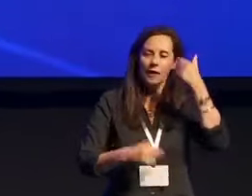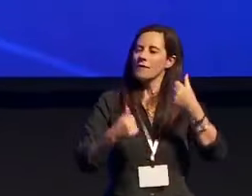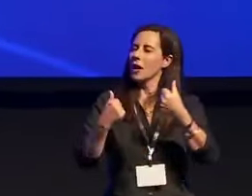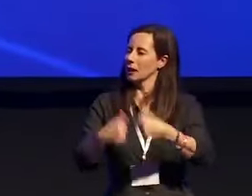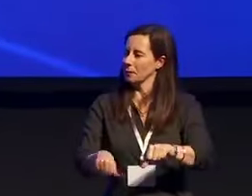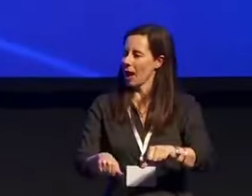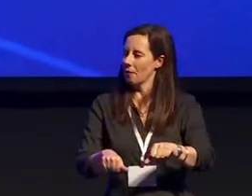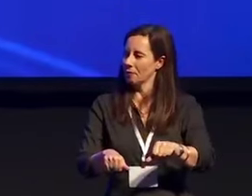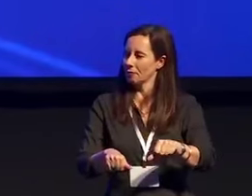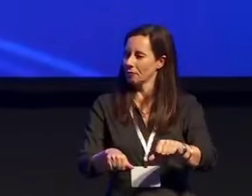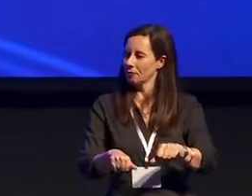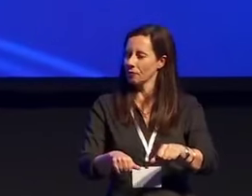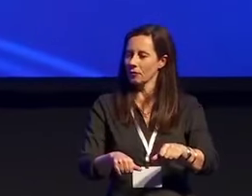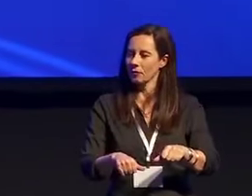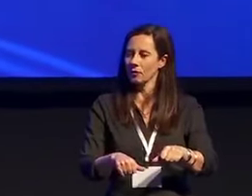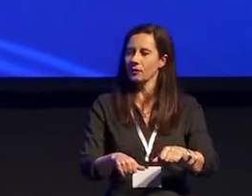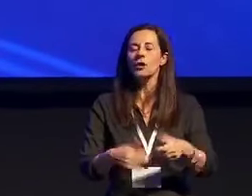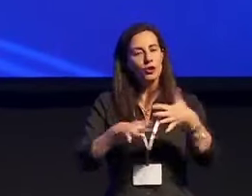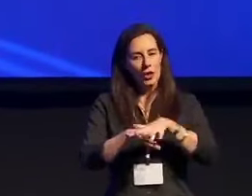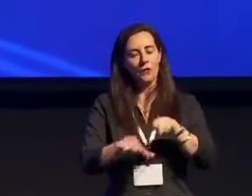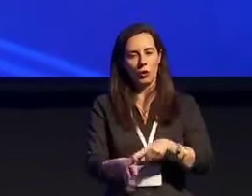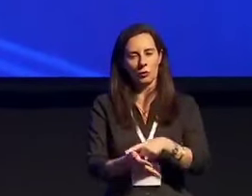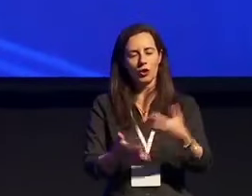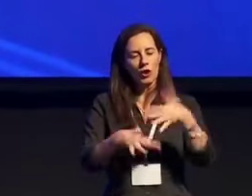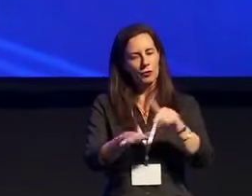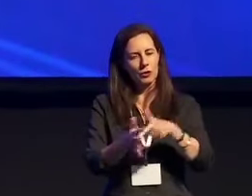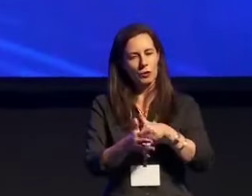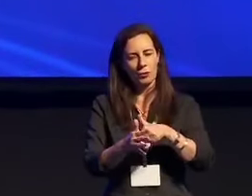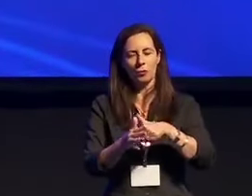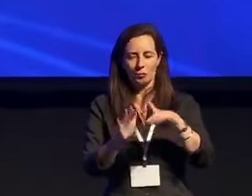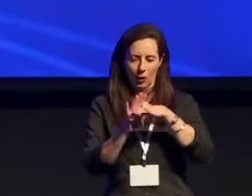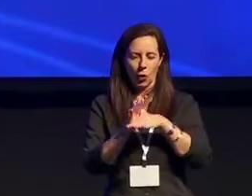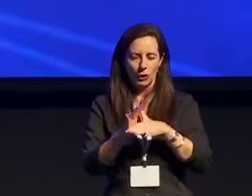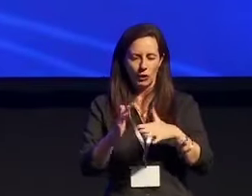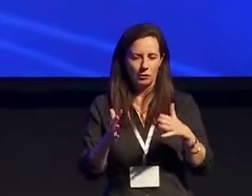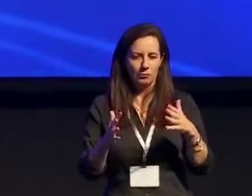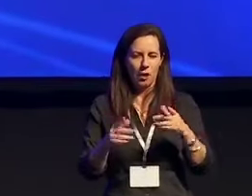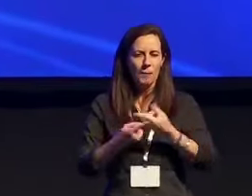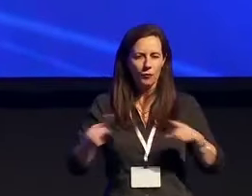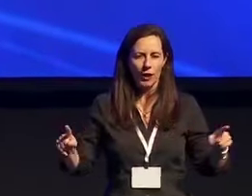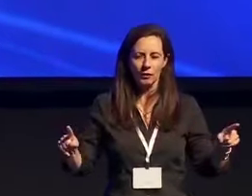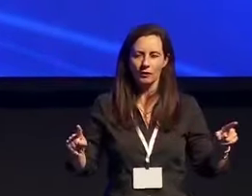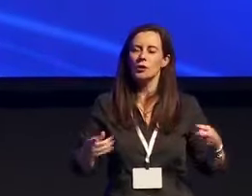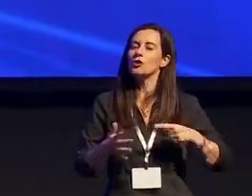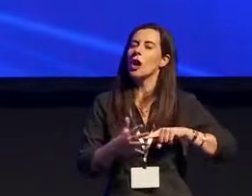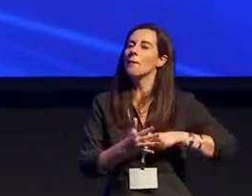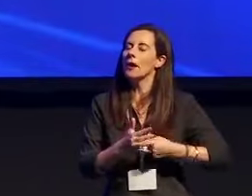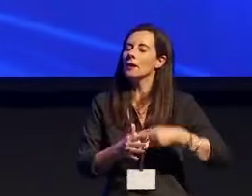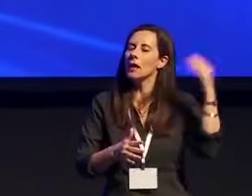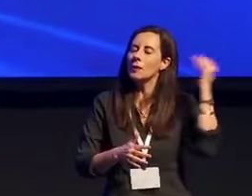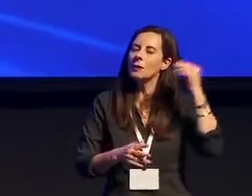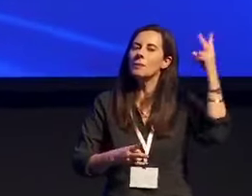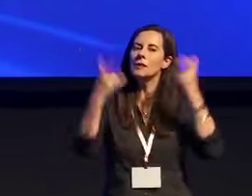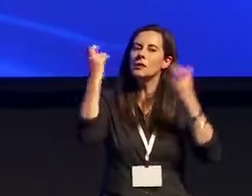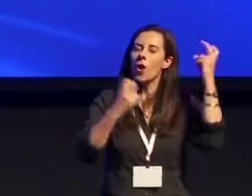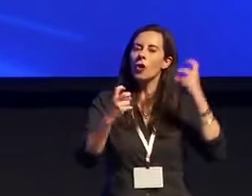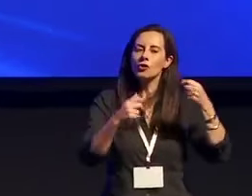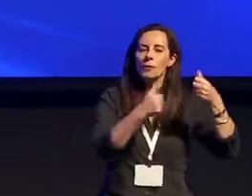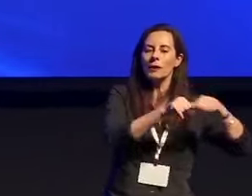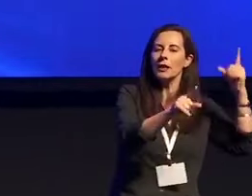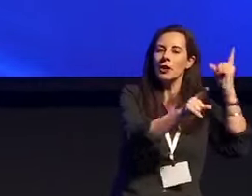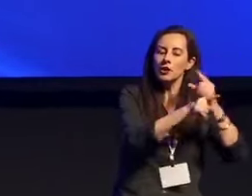ולהטמיע. שילבנו את זה כאן בתוכנית העמוסה והמגוונת, שמטרתה ללמוד מניסיונם של